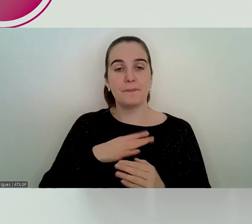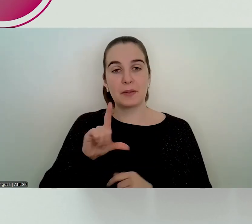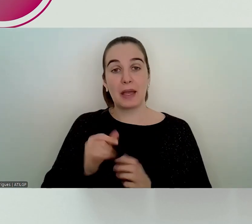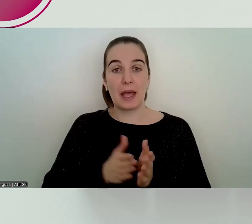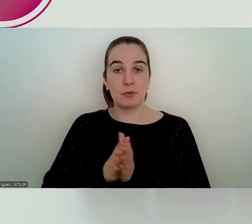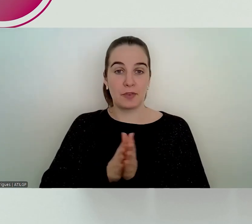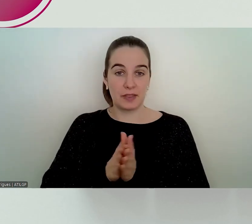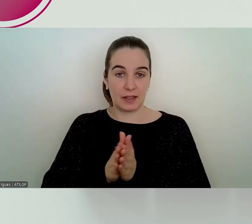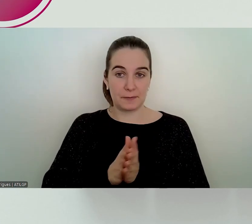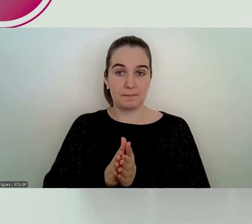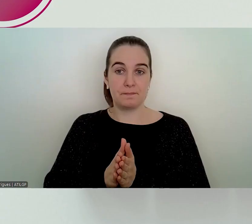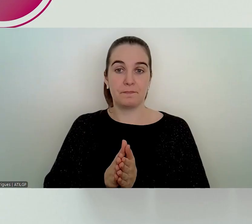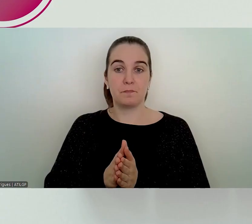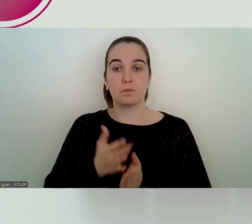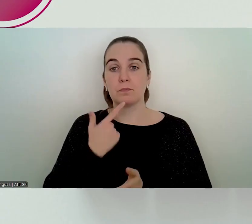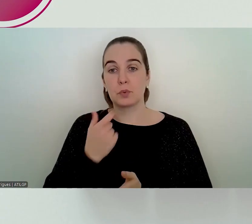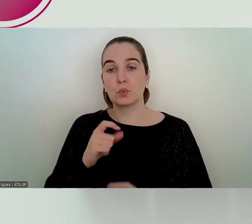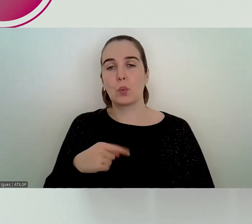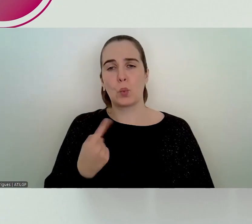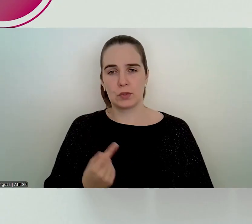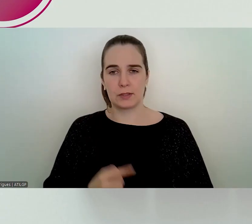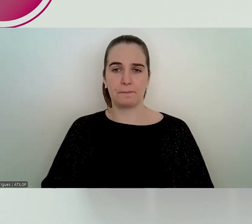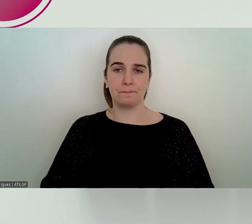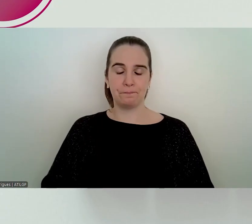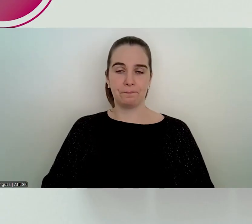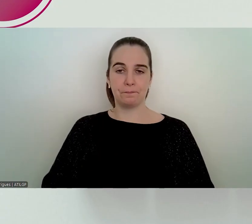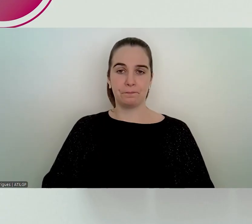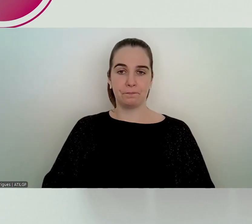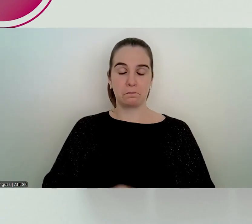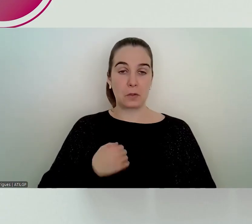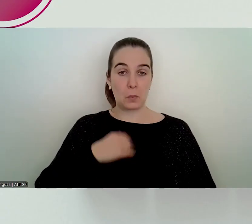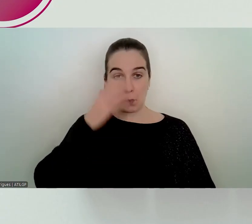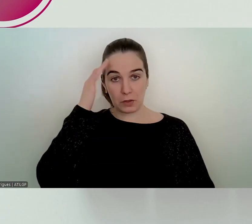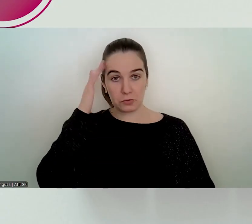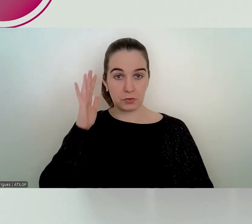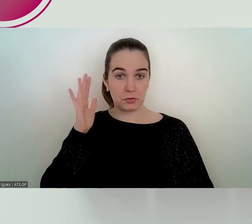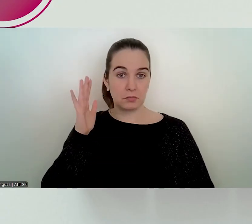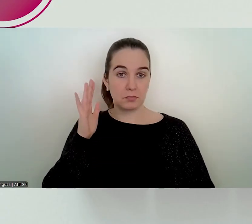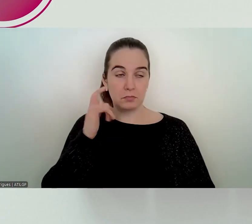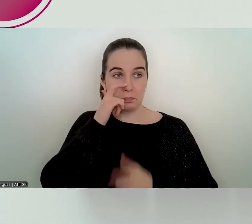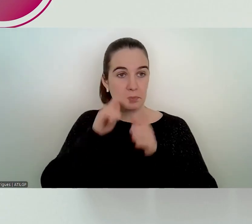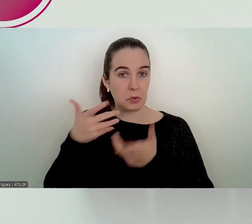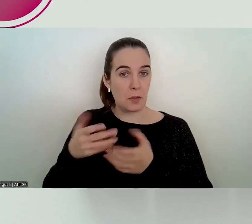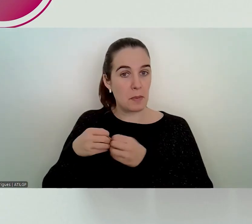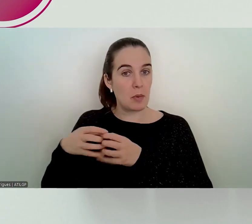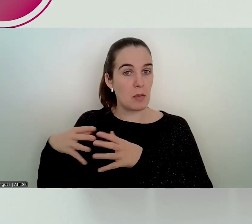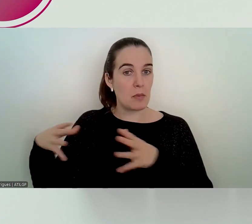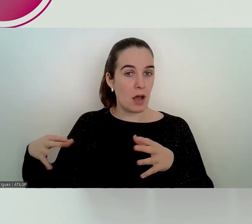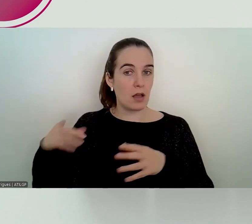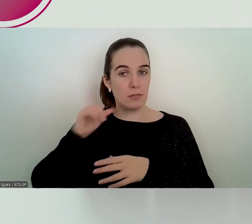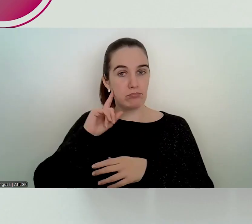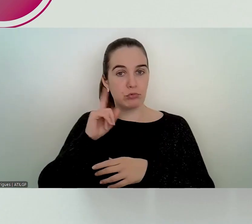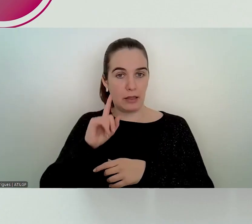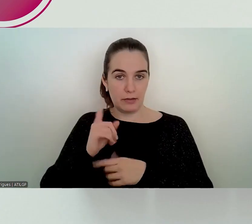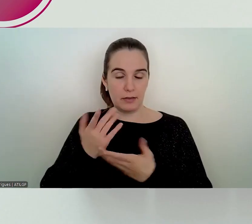para avançar com uma outra questão que eu acho que começa a colocar cada vez mais com maior